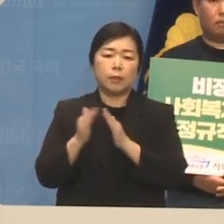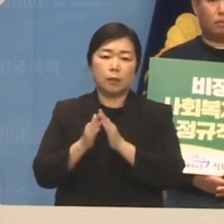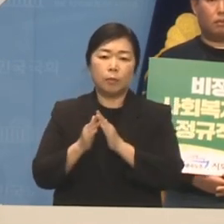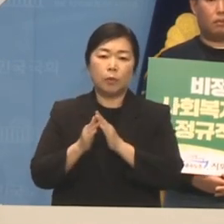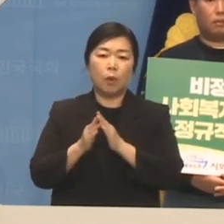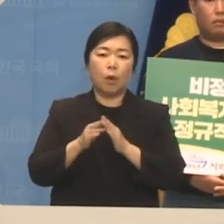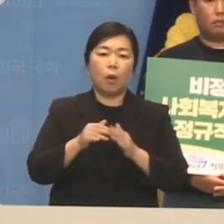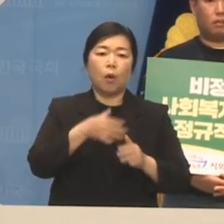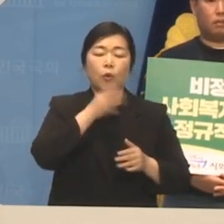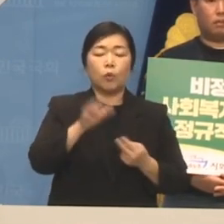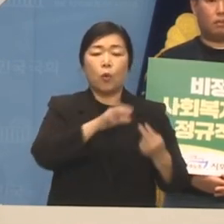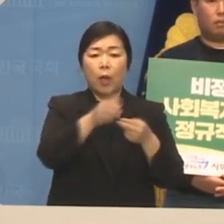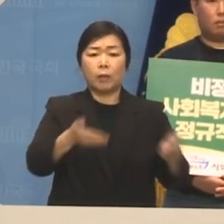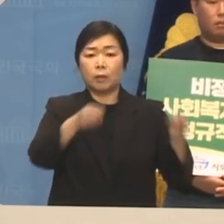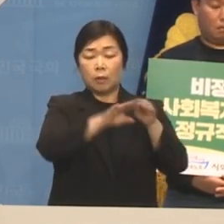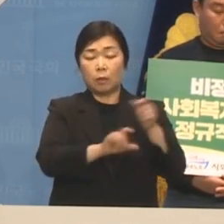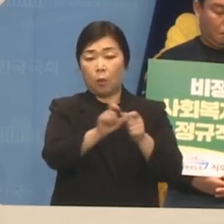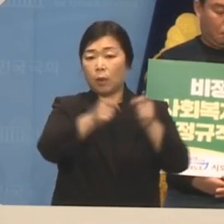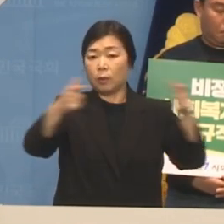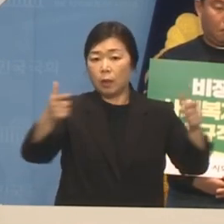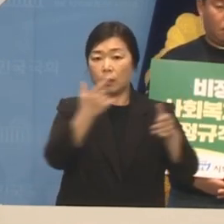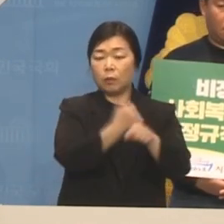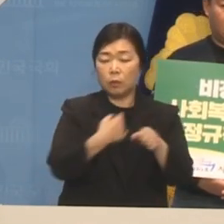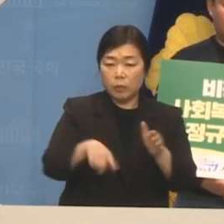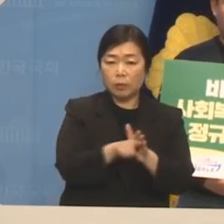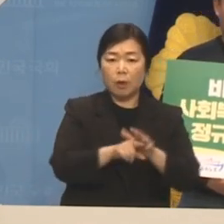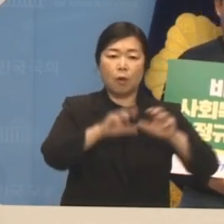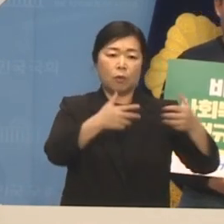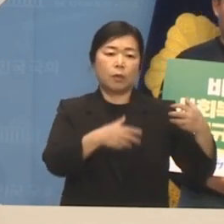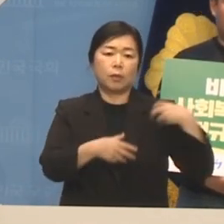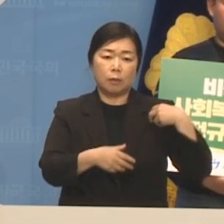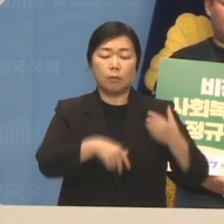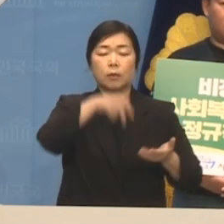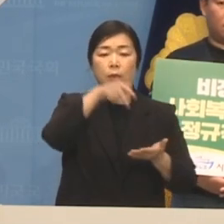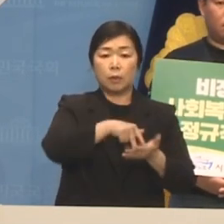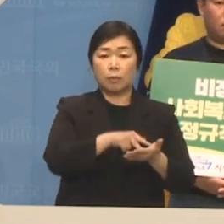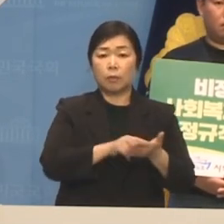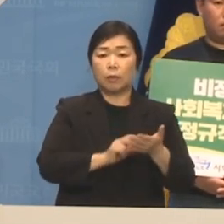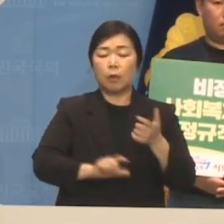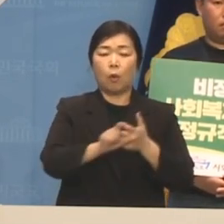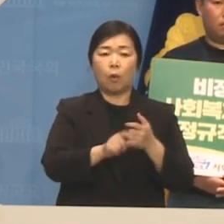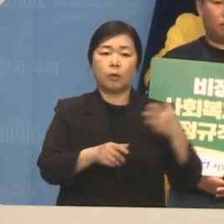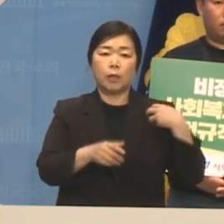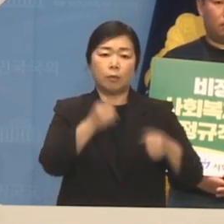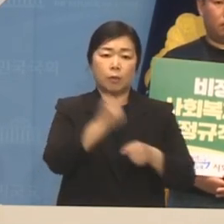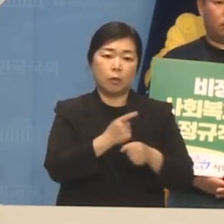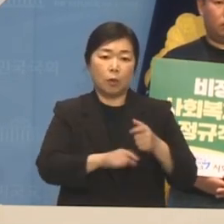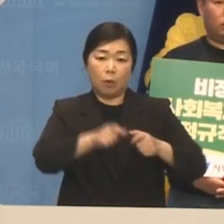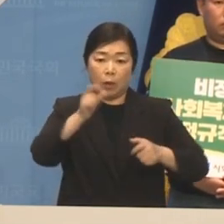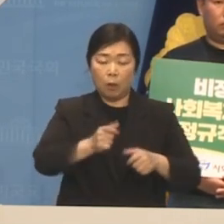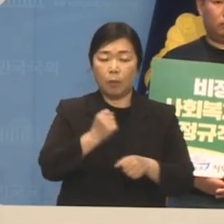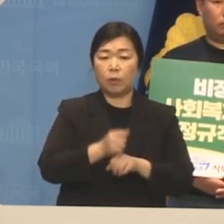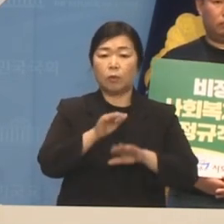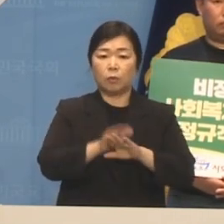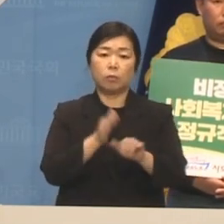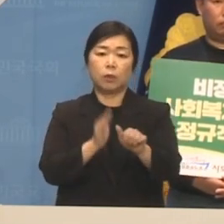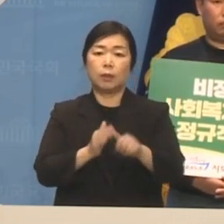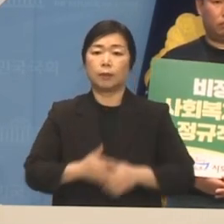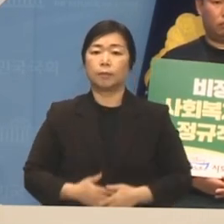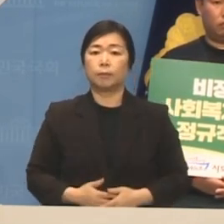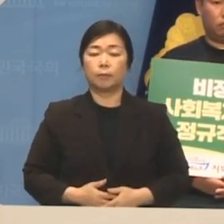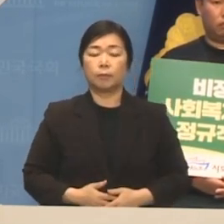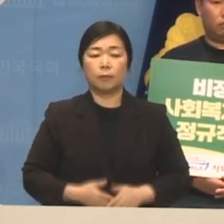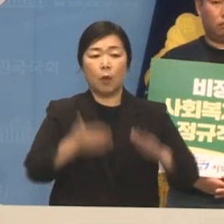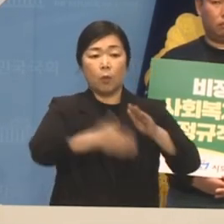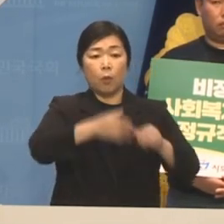국공립 요양시설 대폭 확대하기 위해 국가적 차원의 책임성을 더욱 강화하는 대책을 세울 것을 요구합니다.